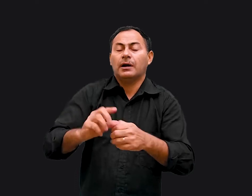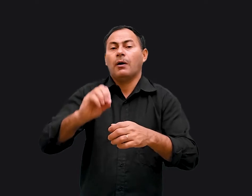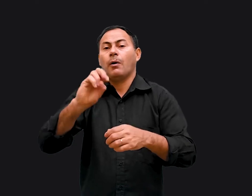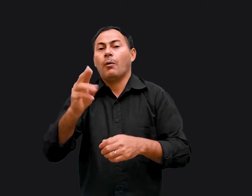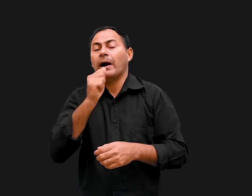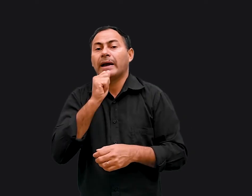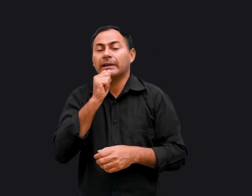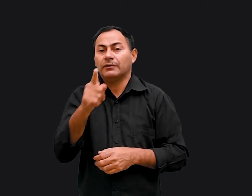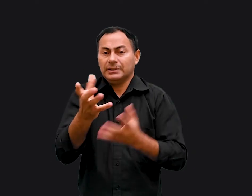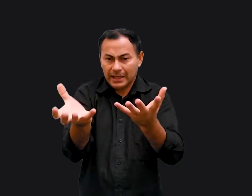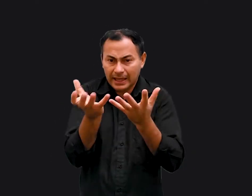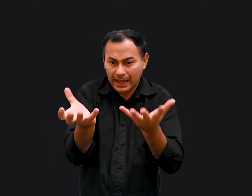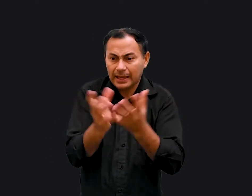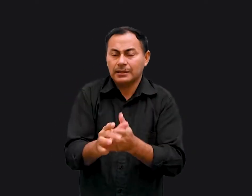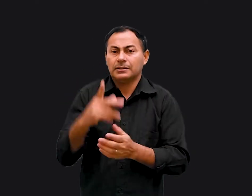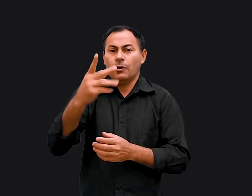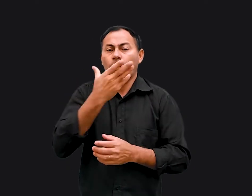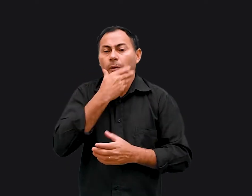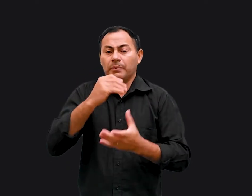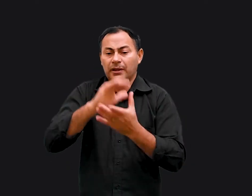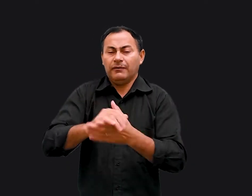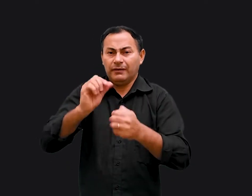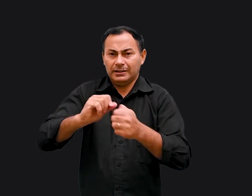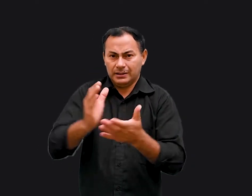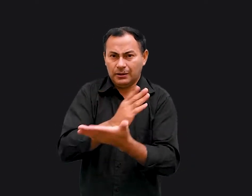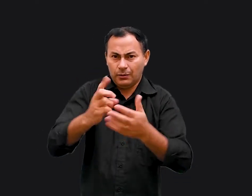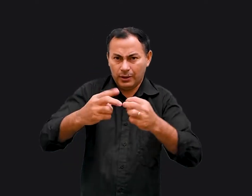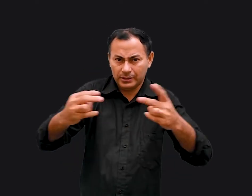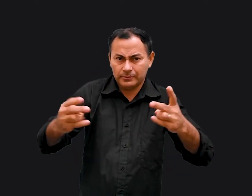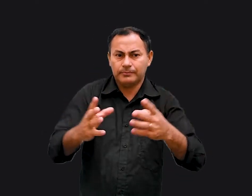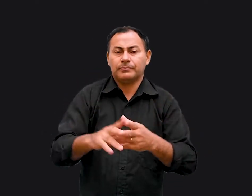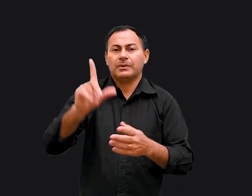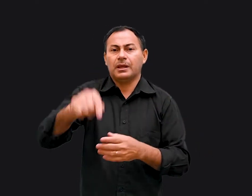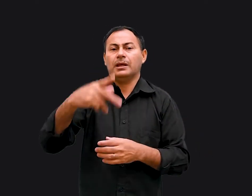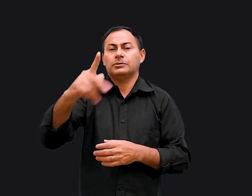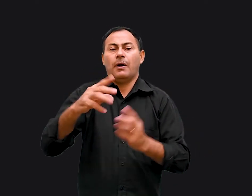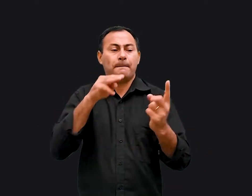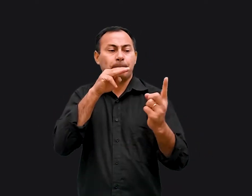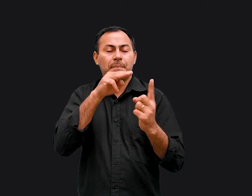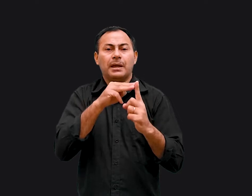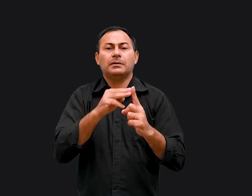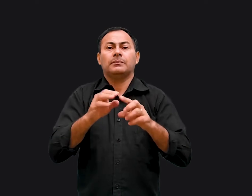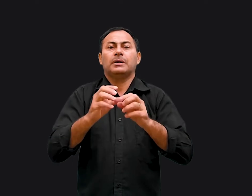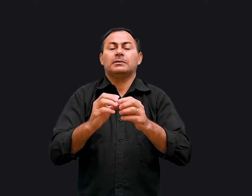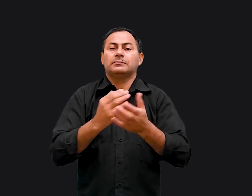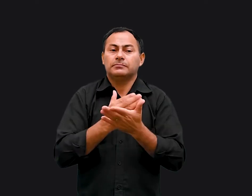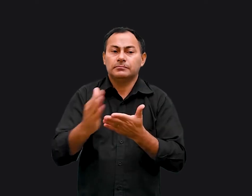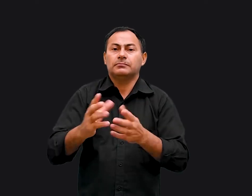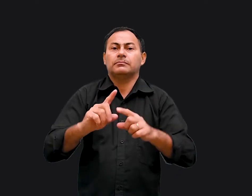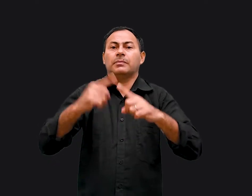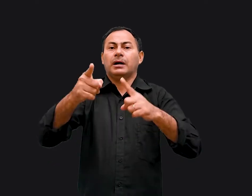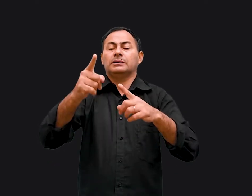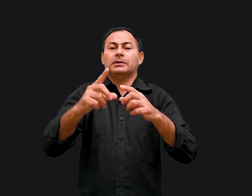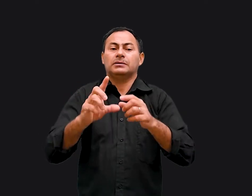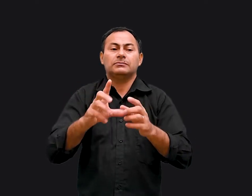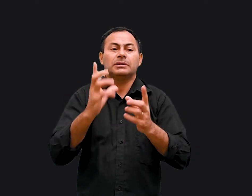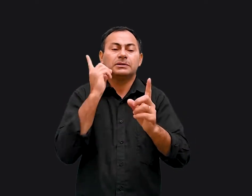ainda, você quer que seu marido faça certas coisas. Essa é a sua meta para esse ano. Entretanto, você descobre que